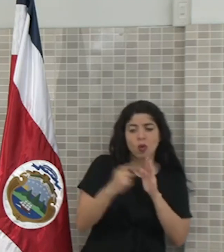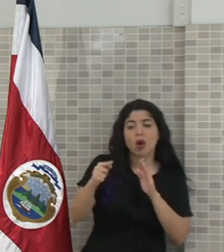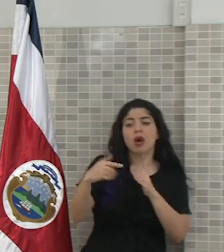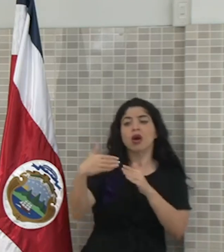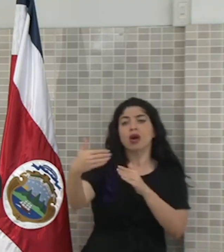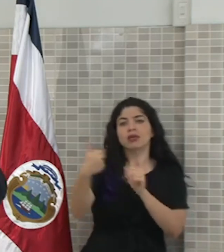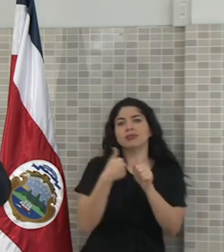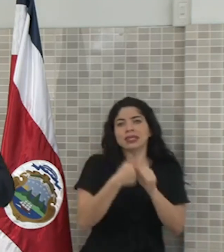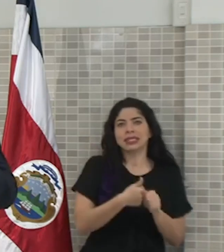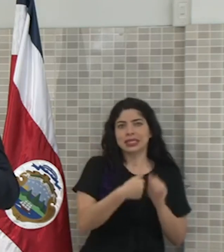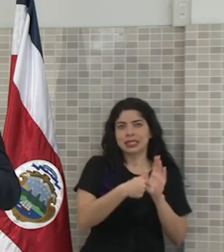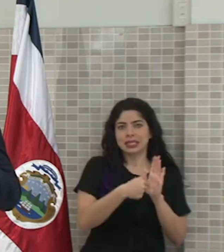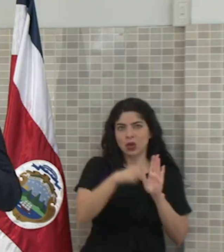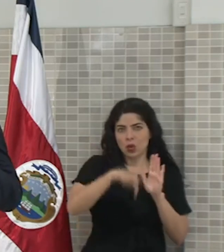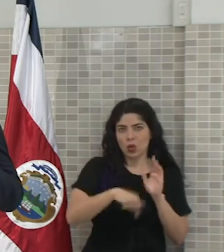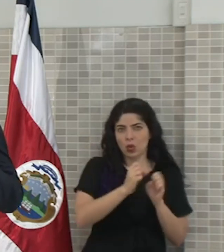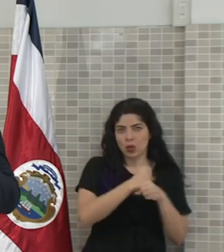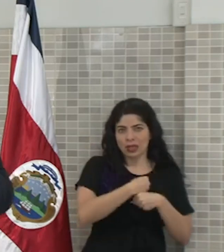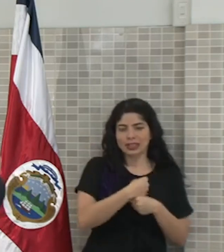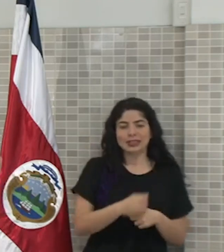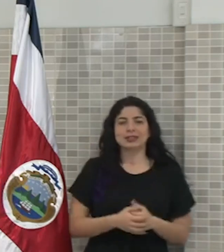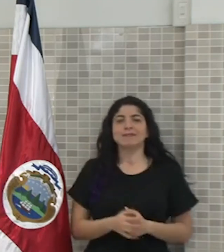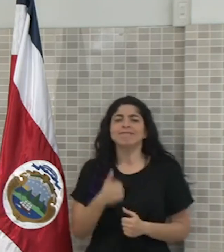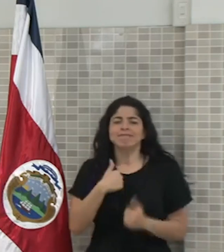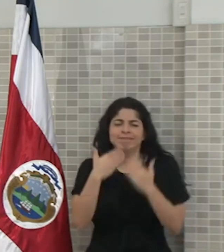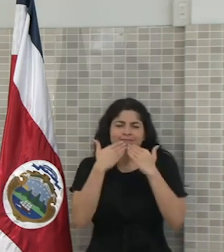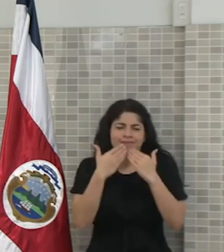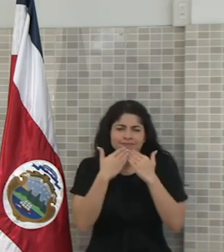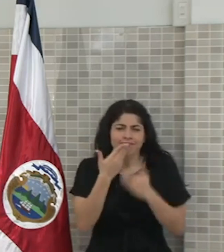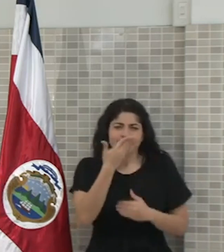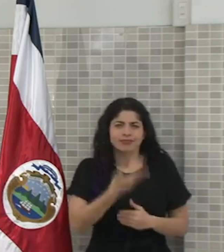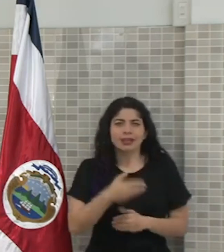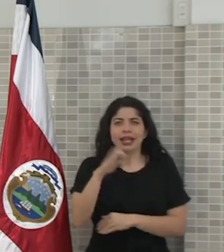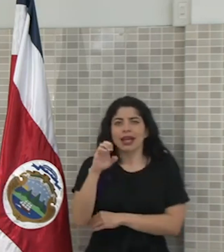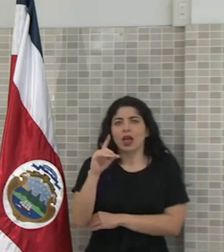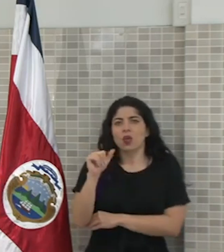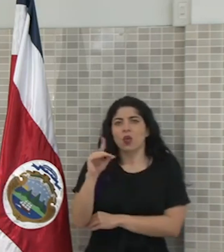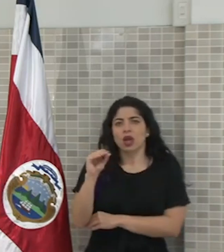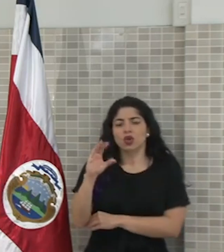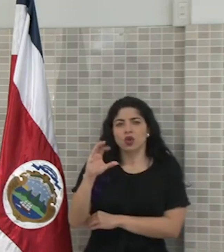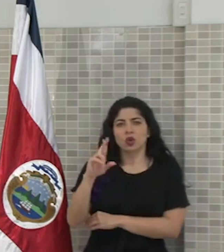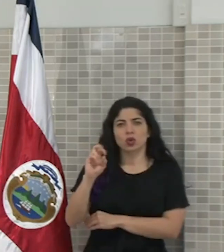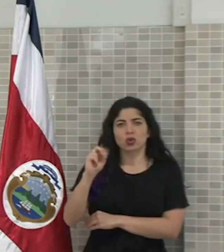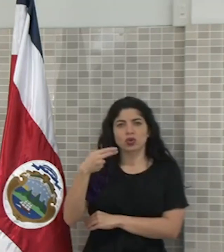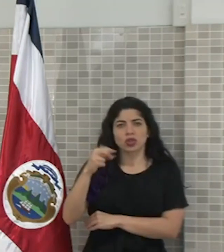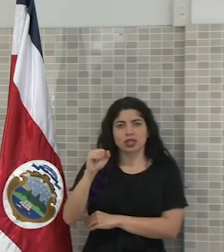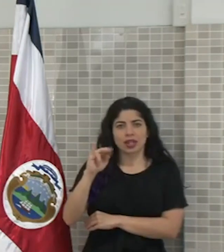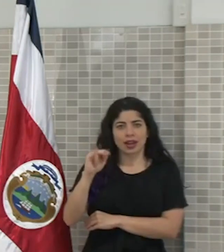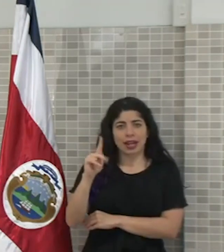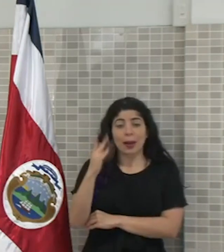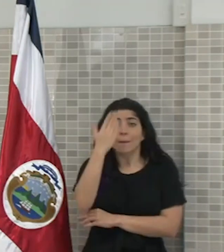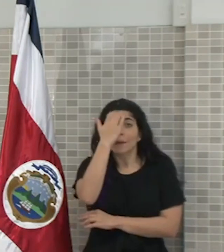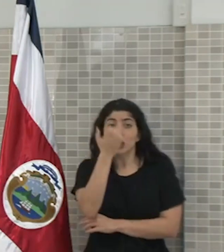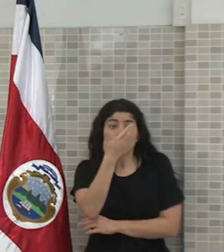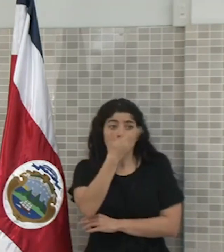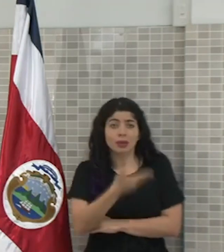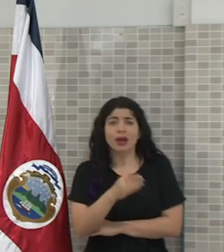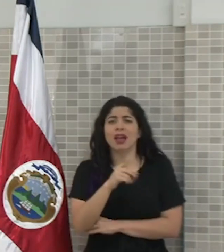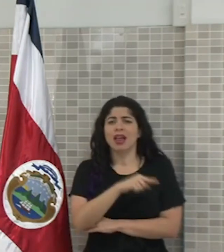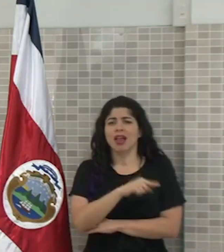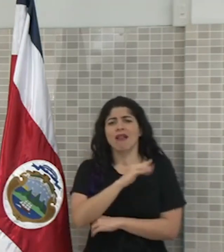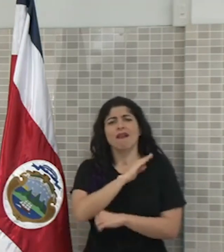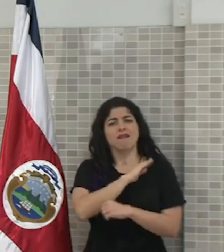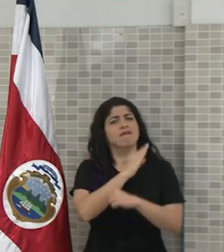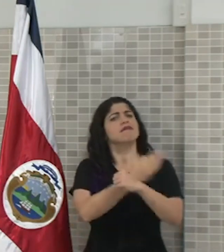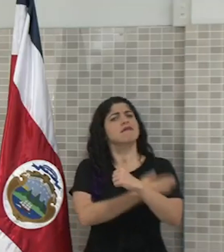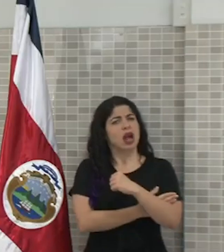Quiero agradecer profundamente a don Eduardo Cruxan, porque don Eduardo ha tenido el valor